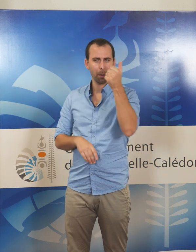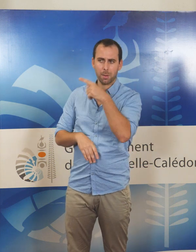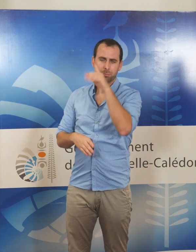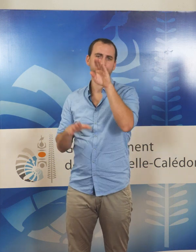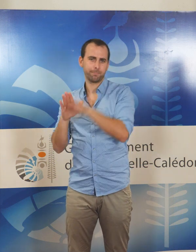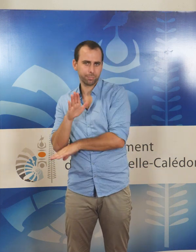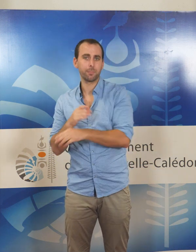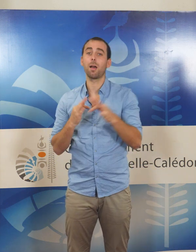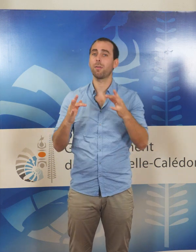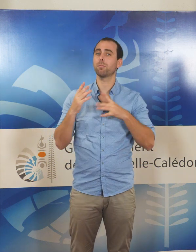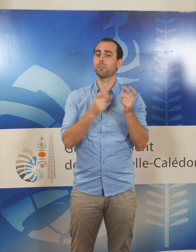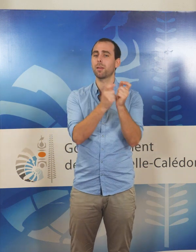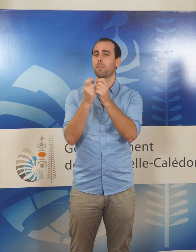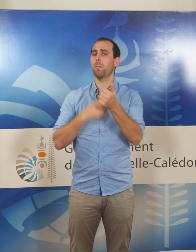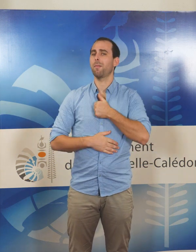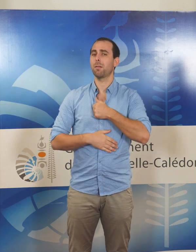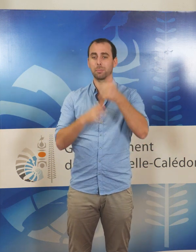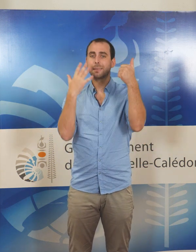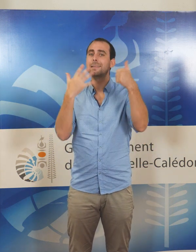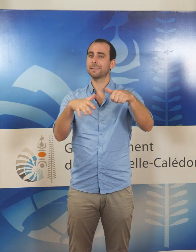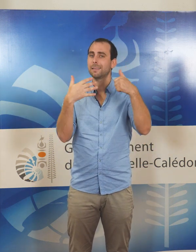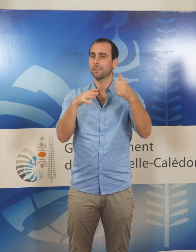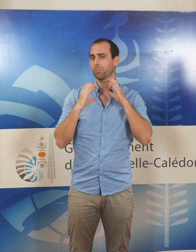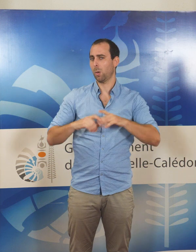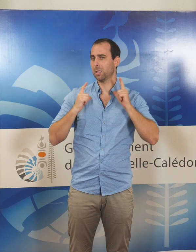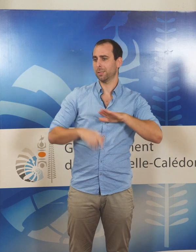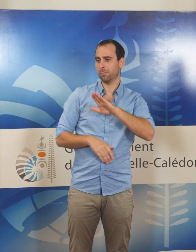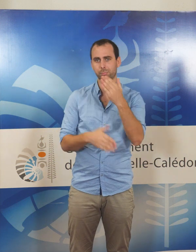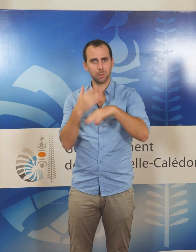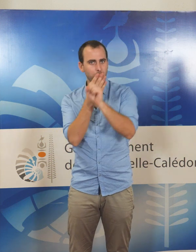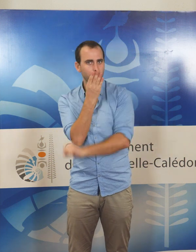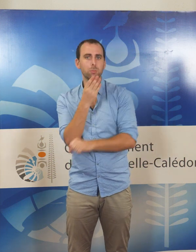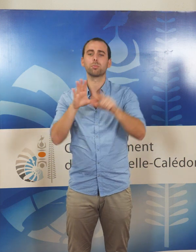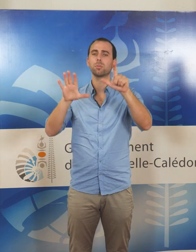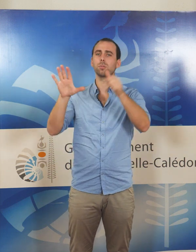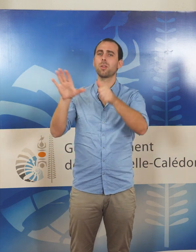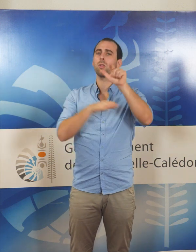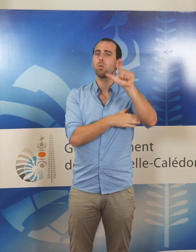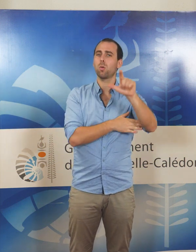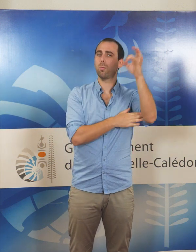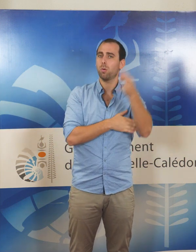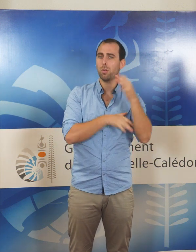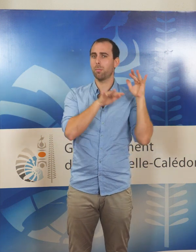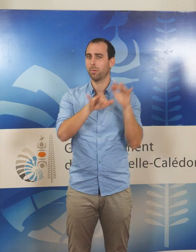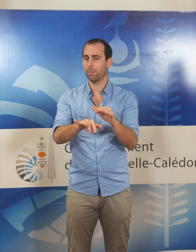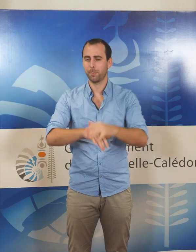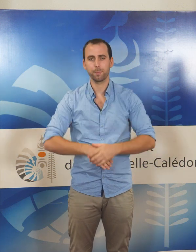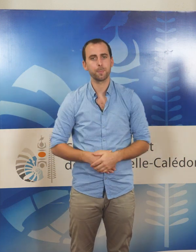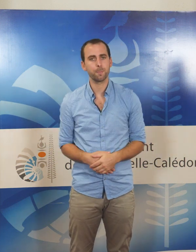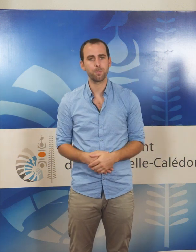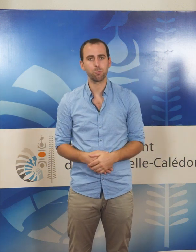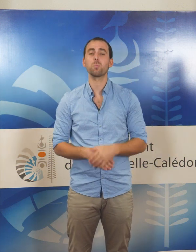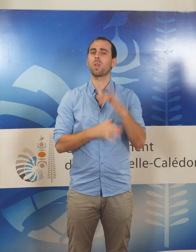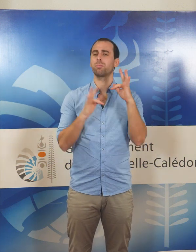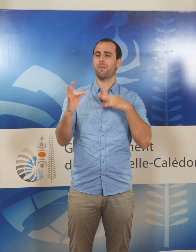nous avons 16 établissements du privé sur la partie secondaire et avec un taux de présence de 62%. Sur le plan de la